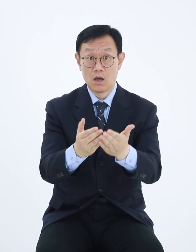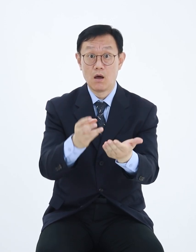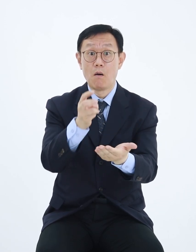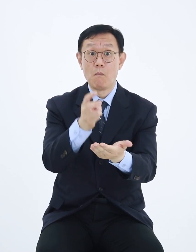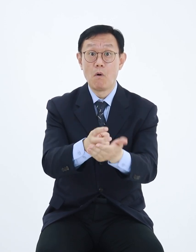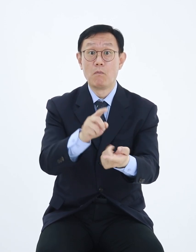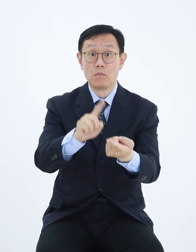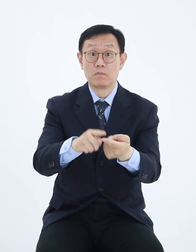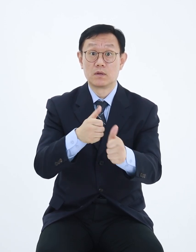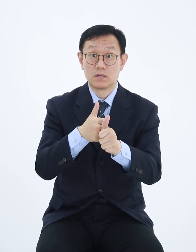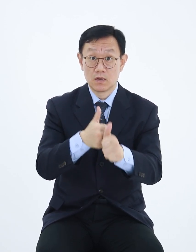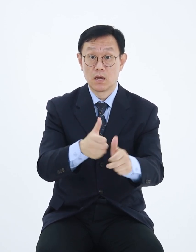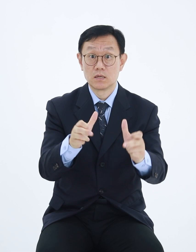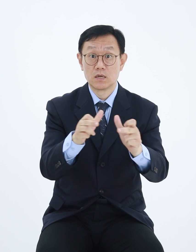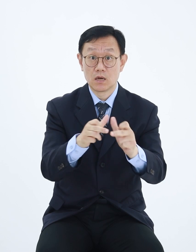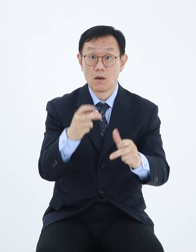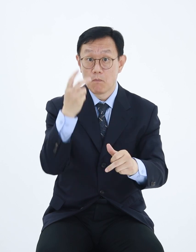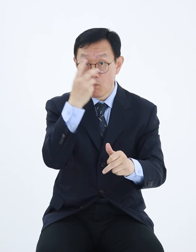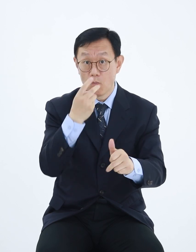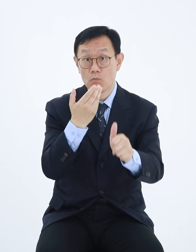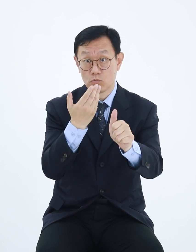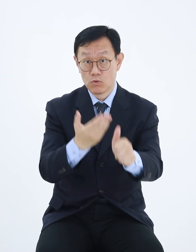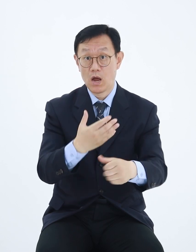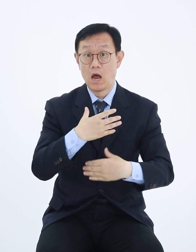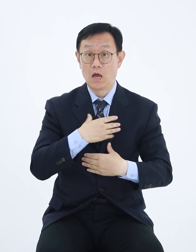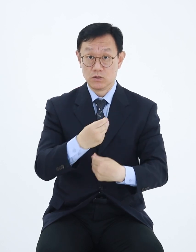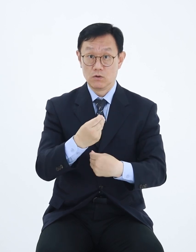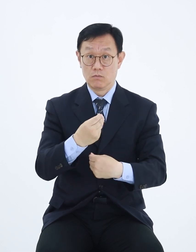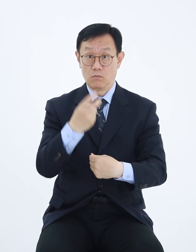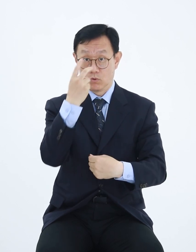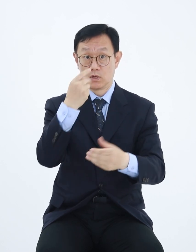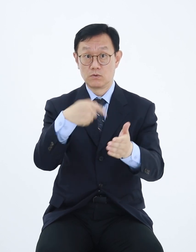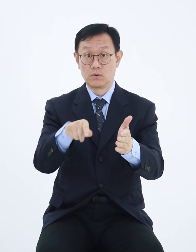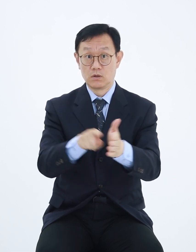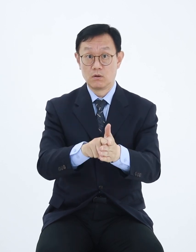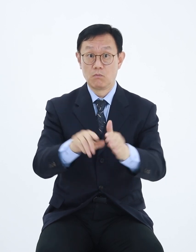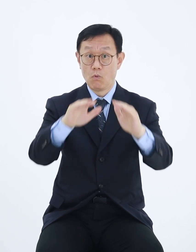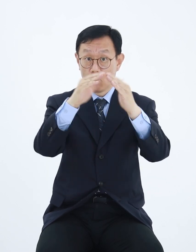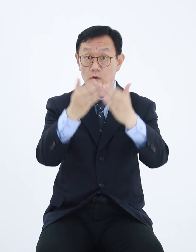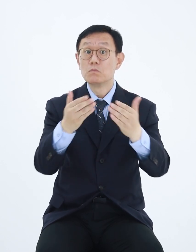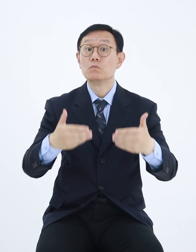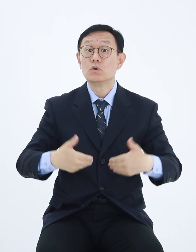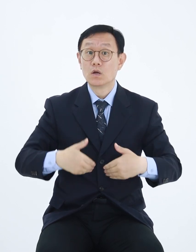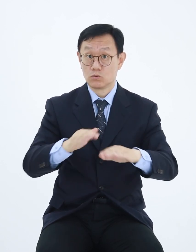따라 장애인을 보호하고 안전을 보장하기 위하여 모든 필요한 조치를 취한다.